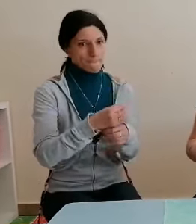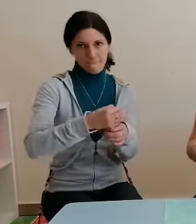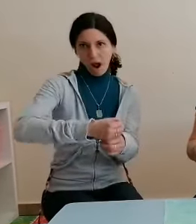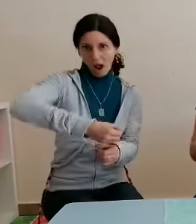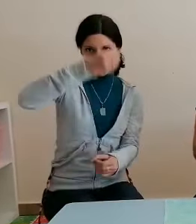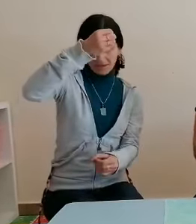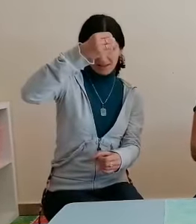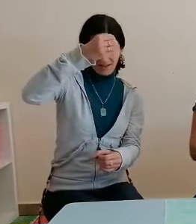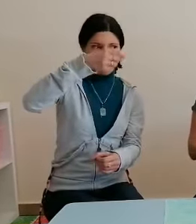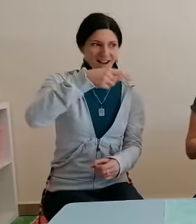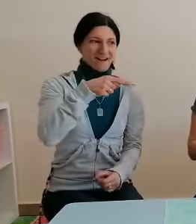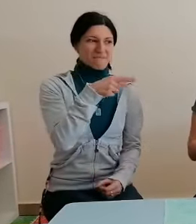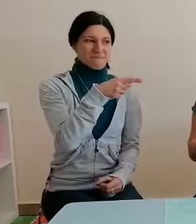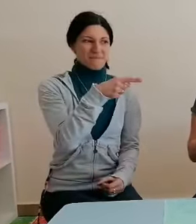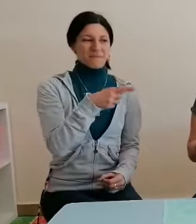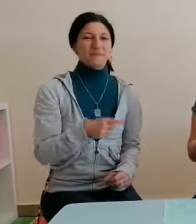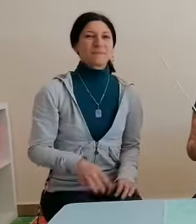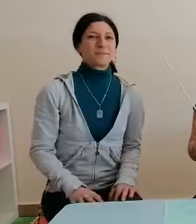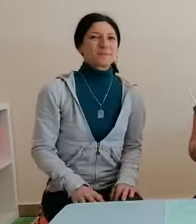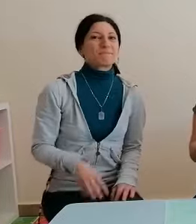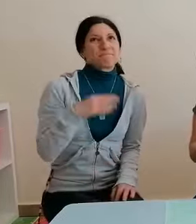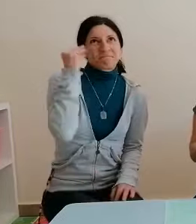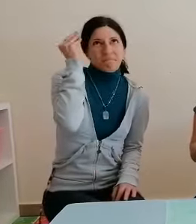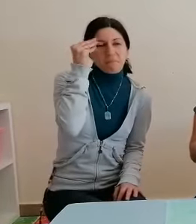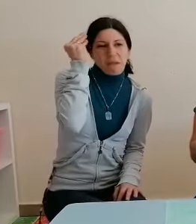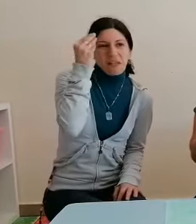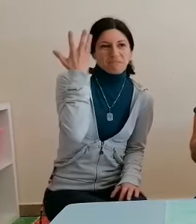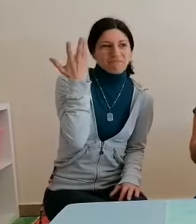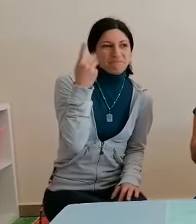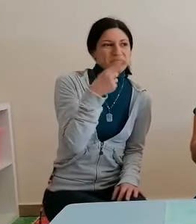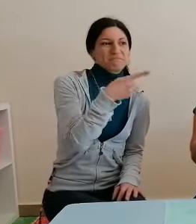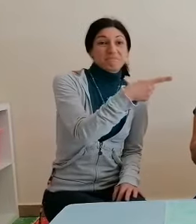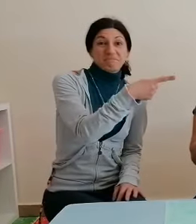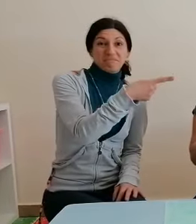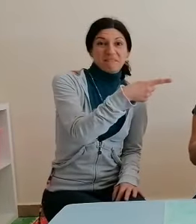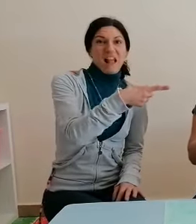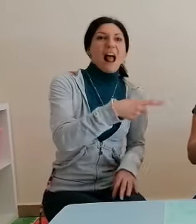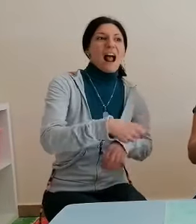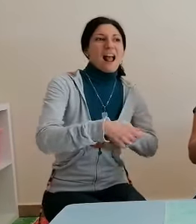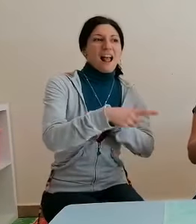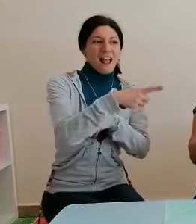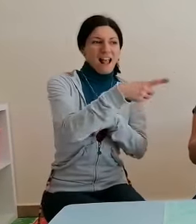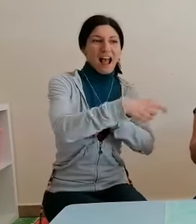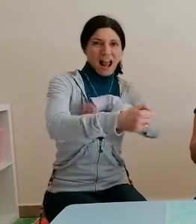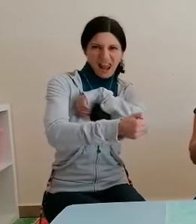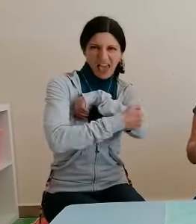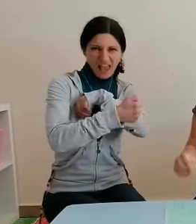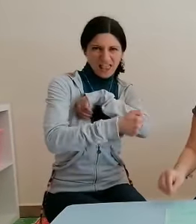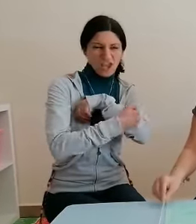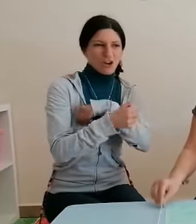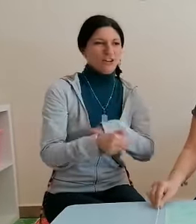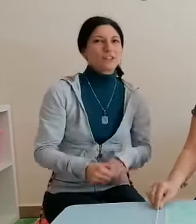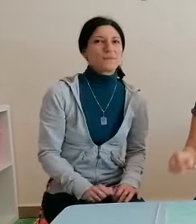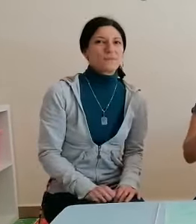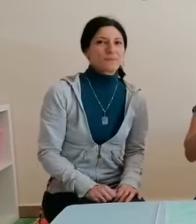nostra asta. Noi abbiamo pensato a un pezzettino, a una bacchetta di